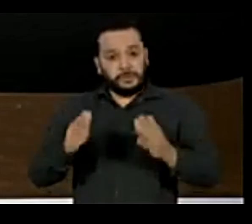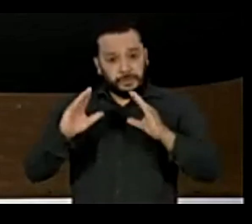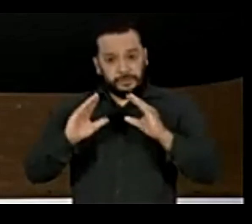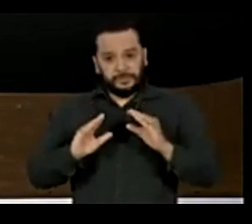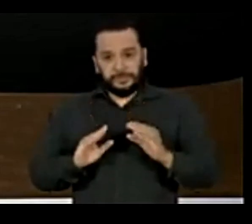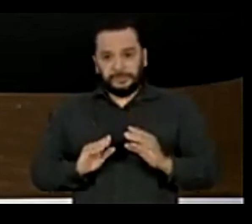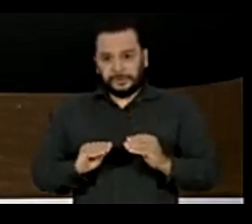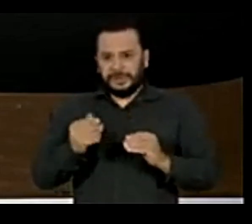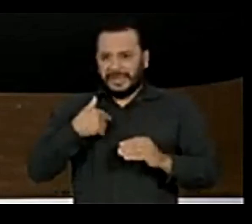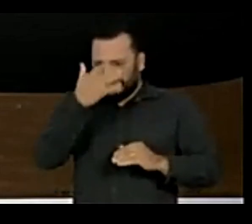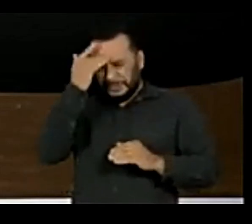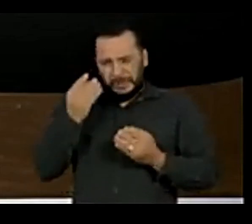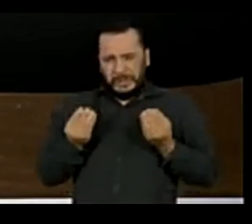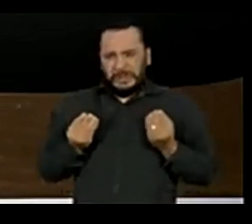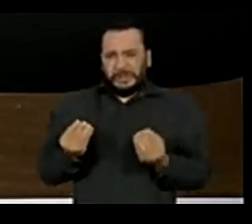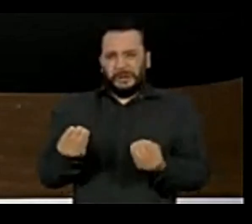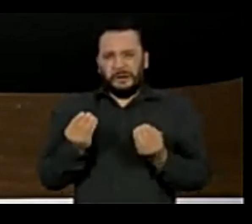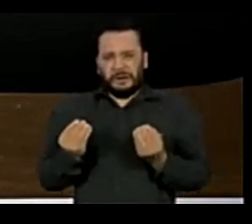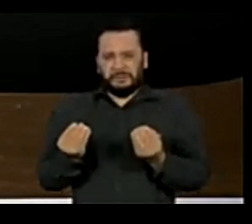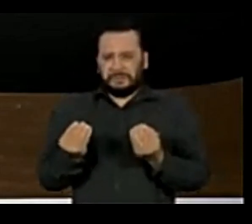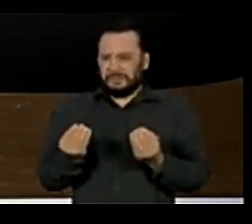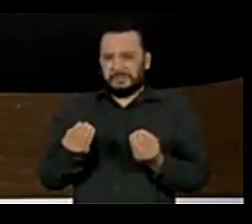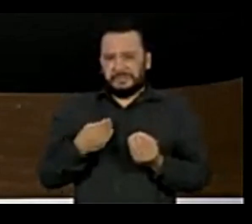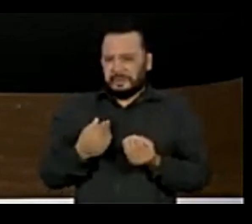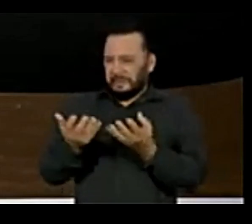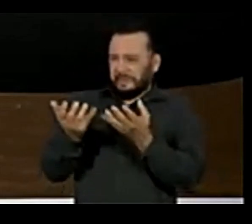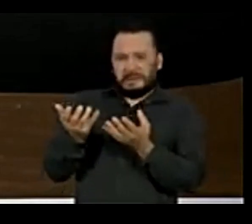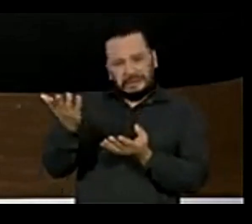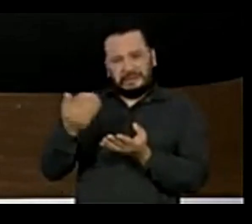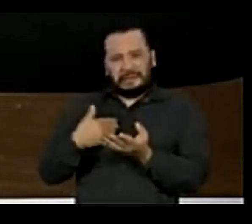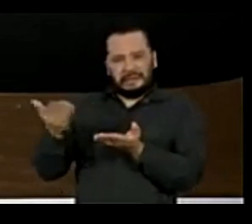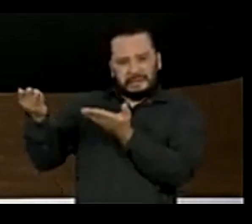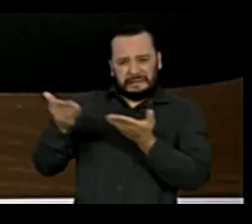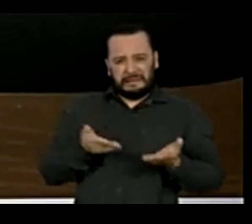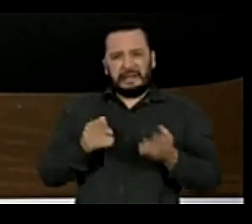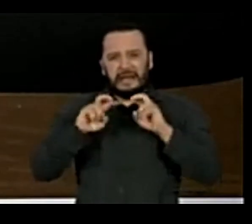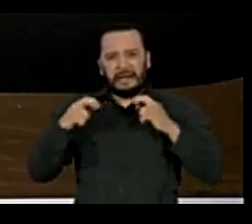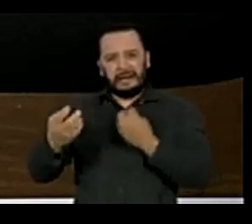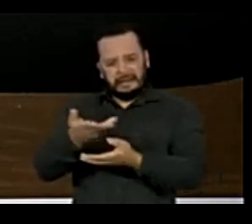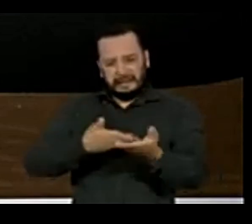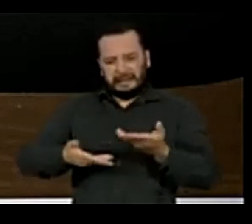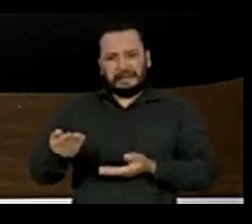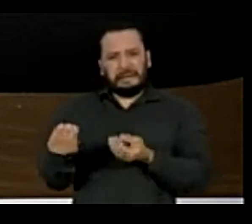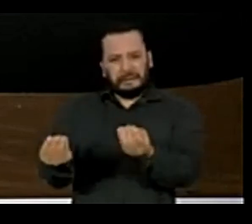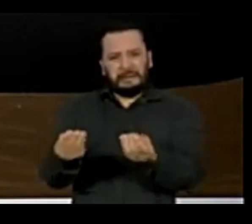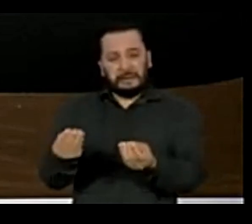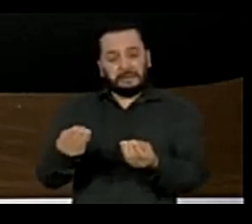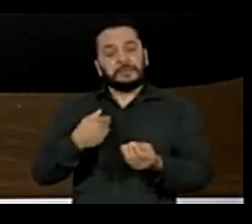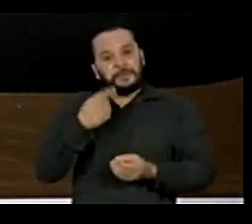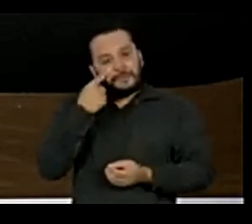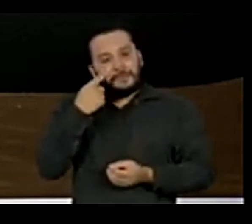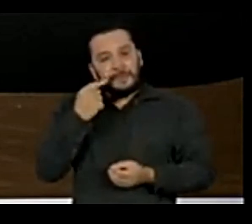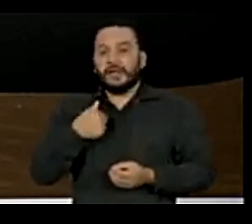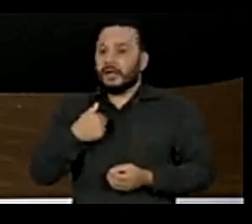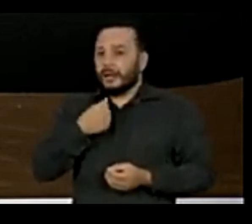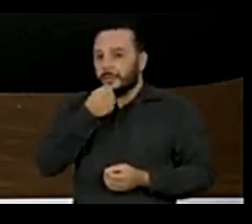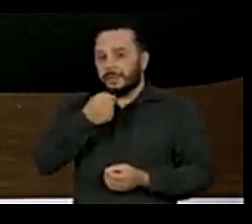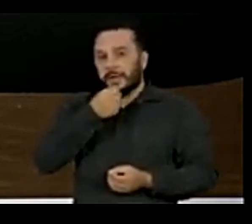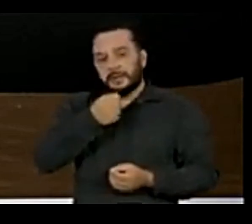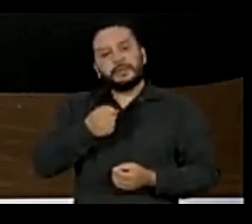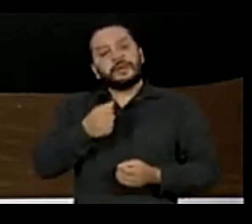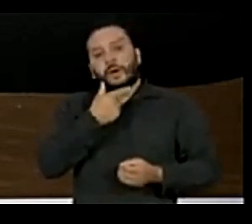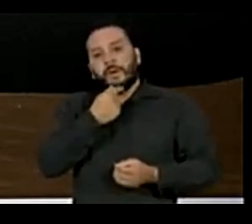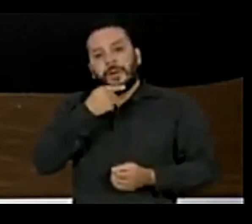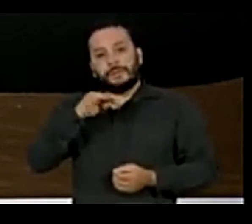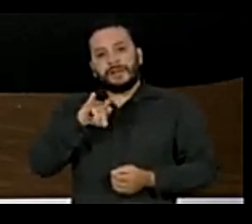na cabeça de muita gente. Eu peço emprestado um trecho da reportagem do Matheus Pichonelli no UOL de hoje, que